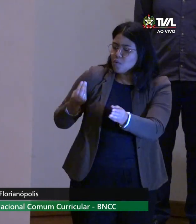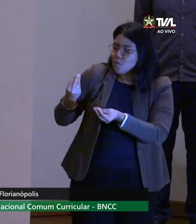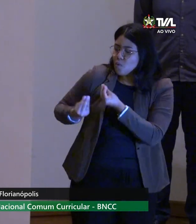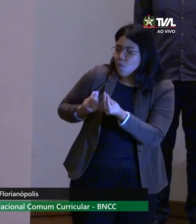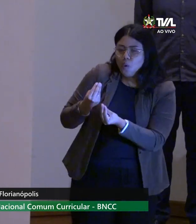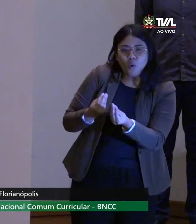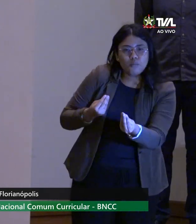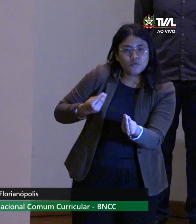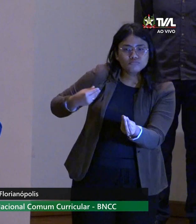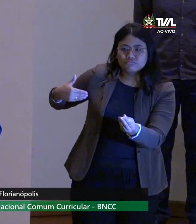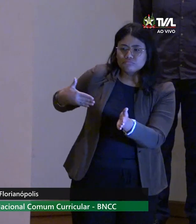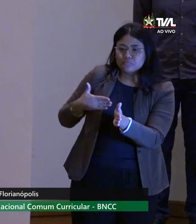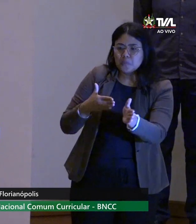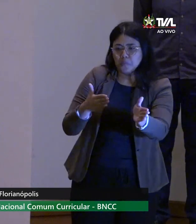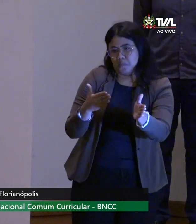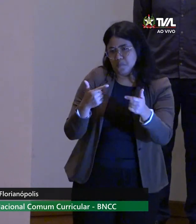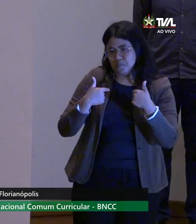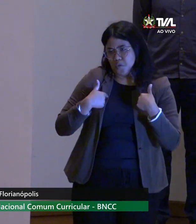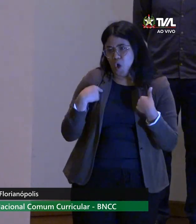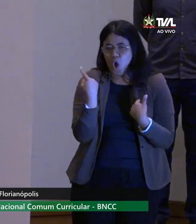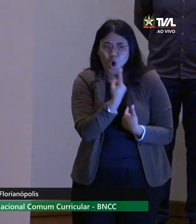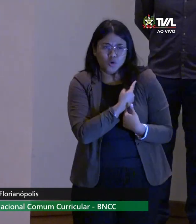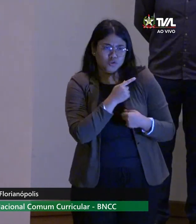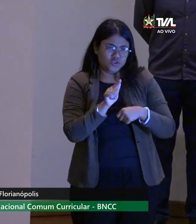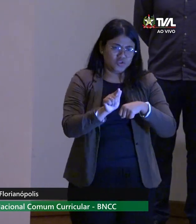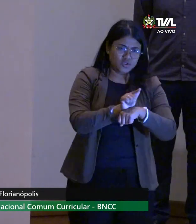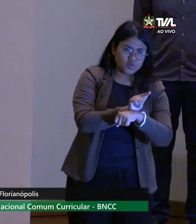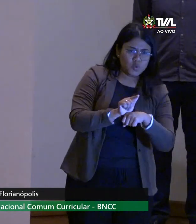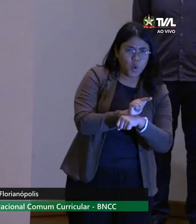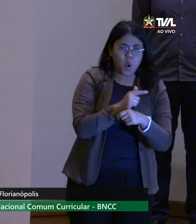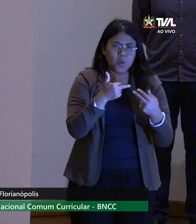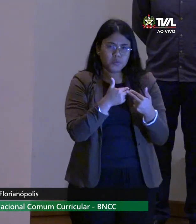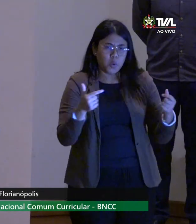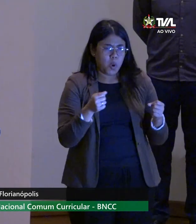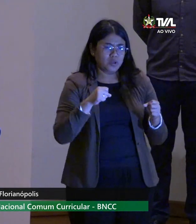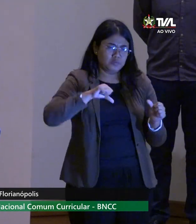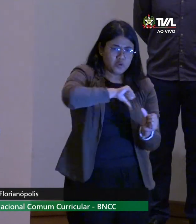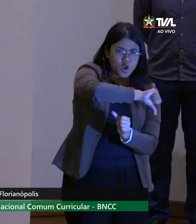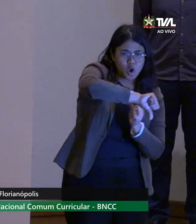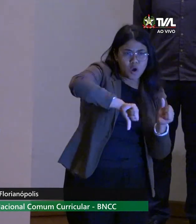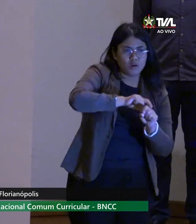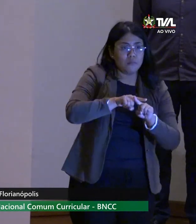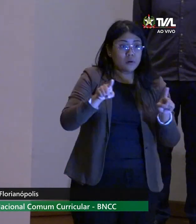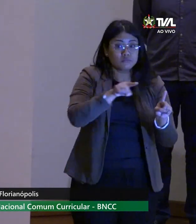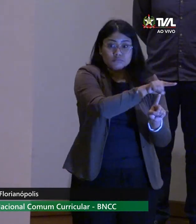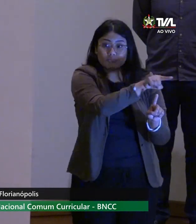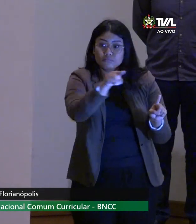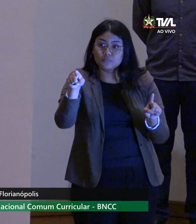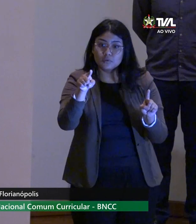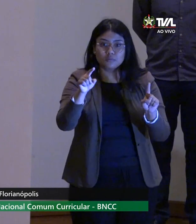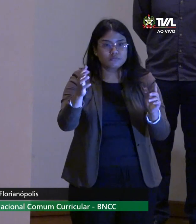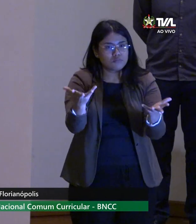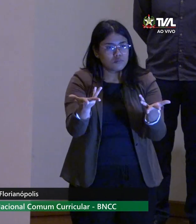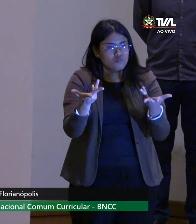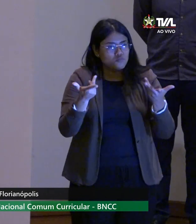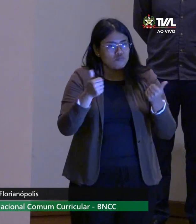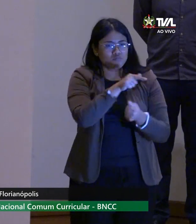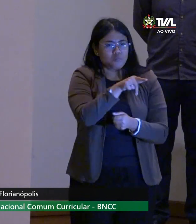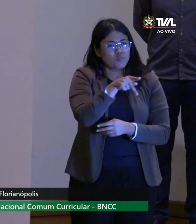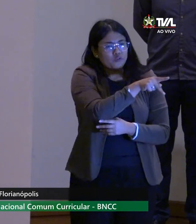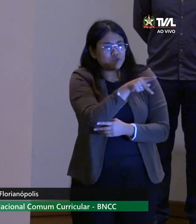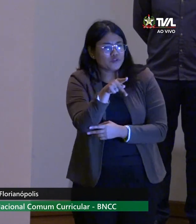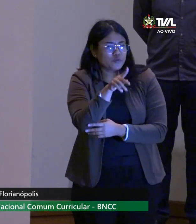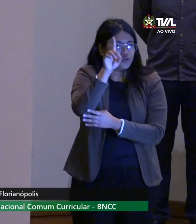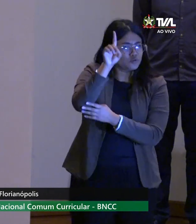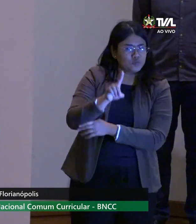que chegamos a esse ponto não por nossa causa que são os gestores estamos aqui de passagem mas pela qualidade do nosso grupo de professores